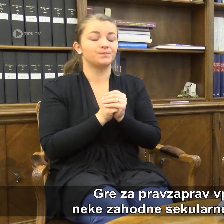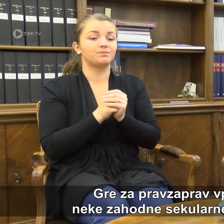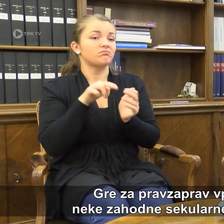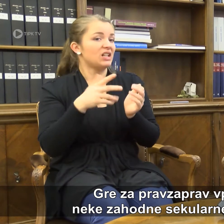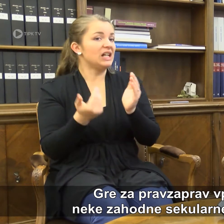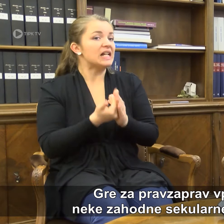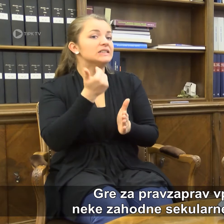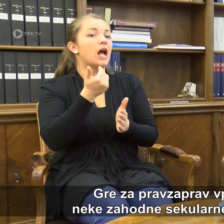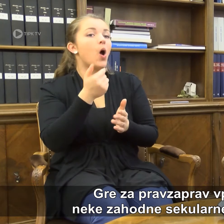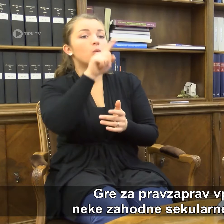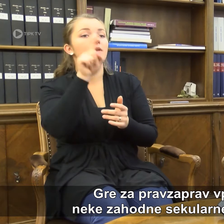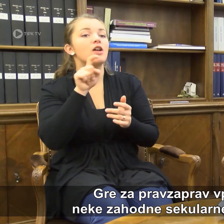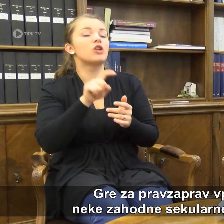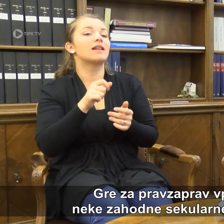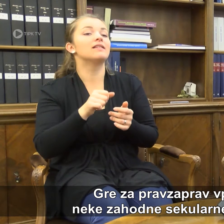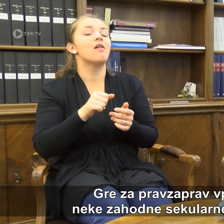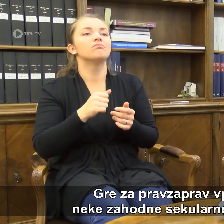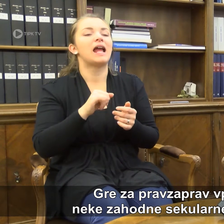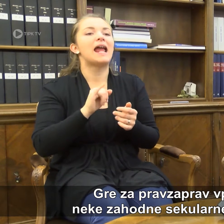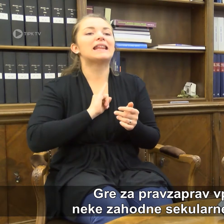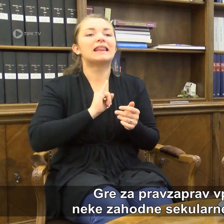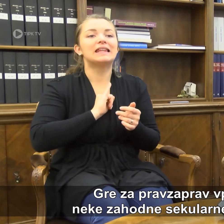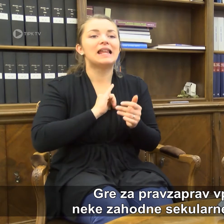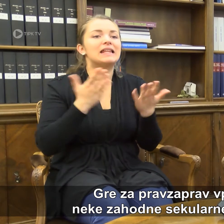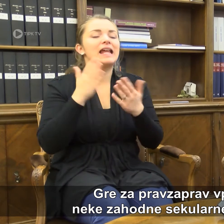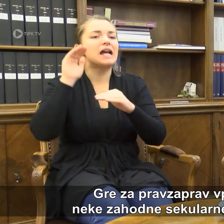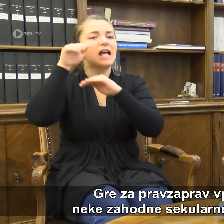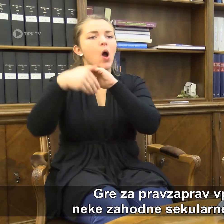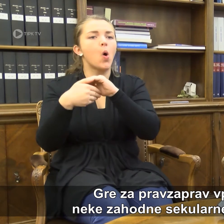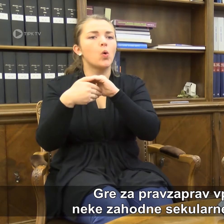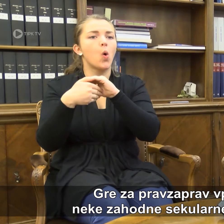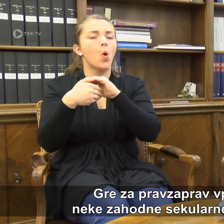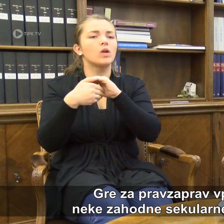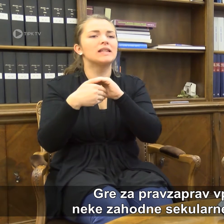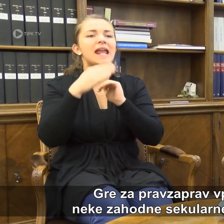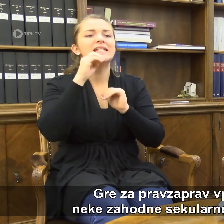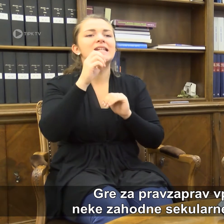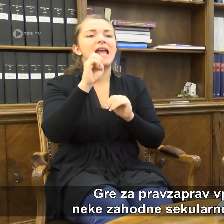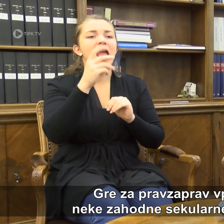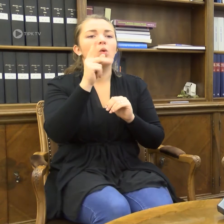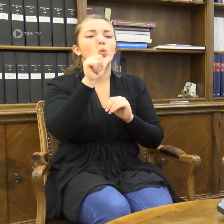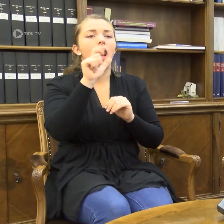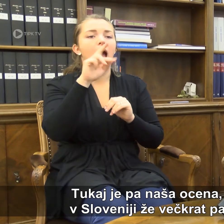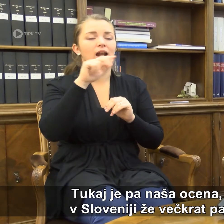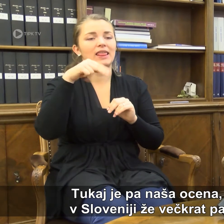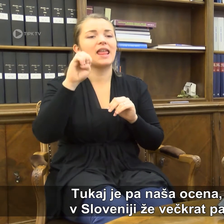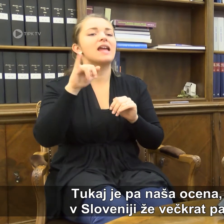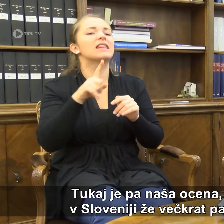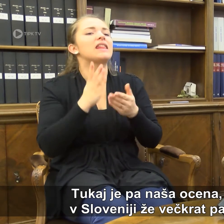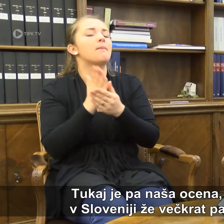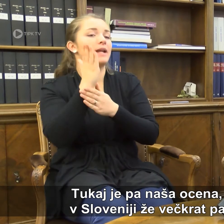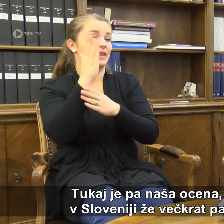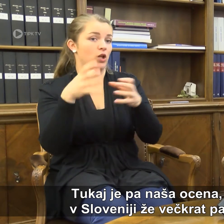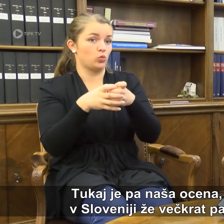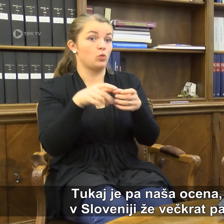pravzaprav vprašanje identitete neke zahodne, sekularne in napredne družbe. Tukaj je pa